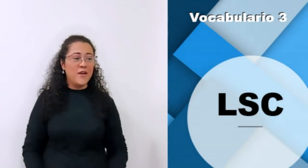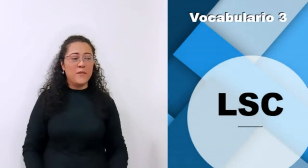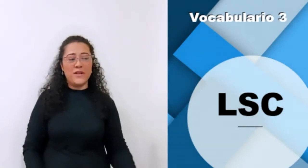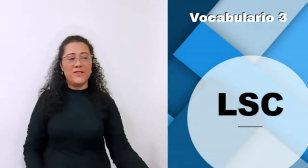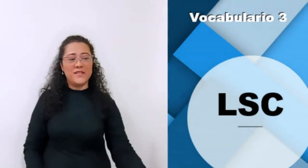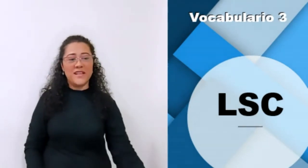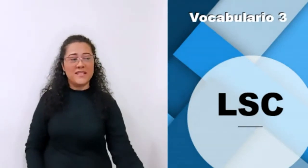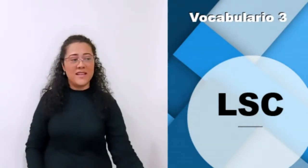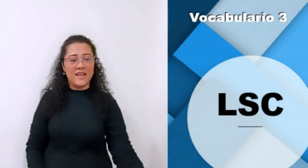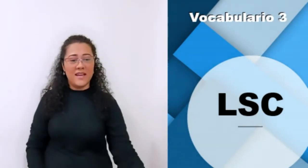Bueno, entonces,